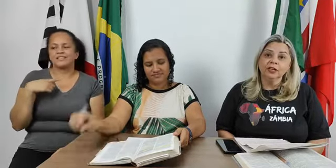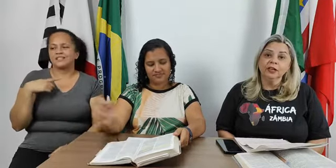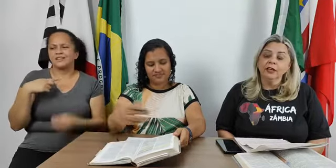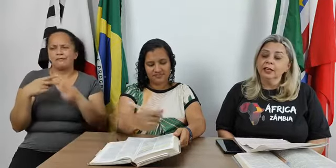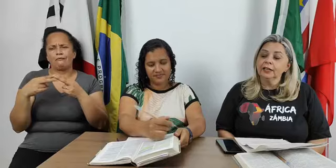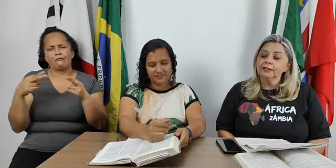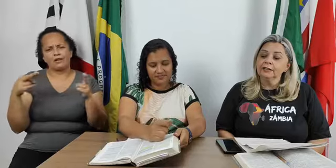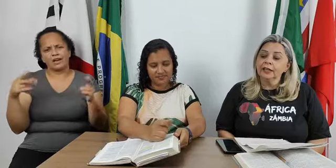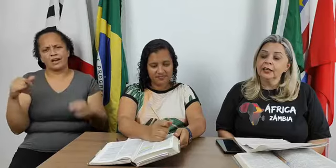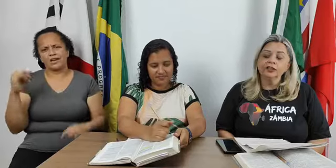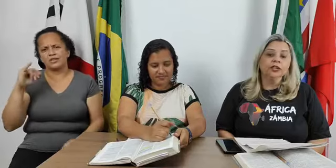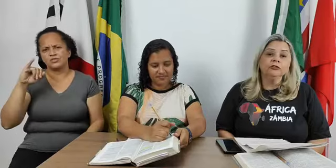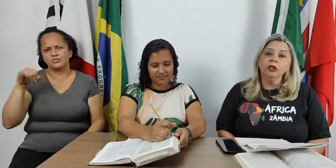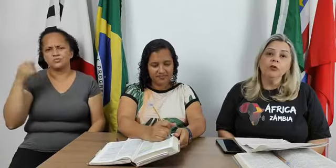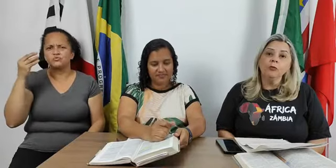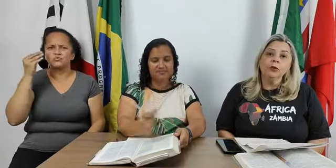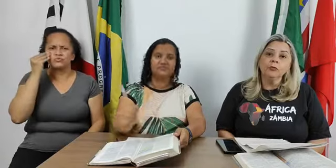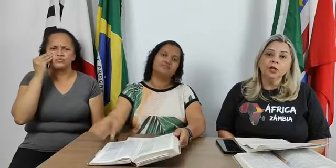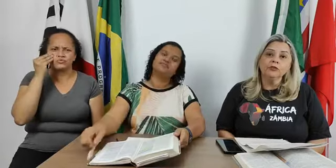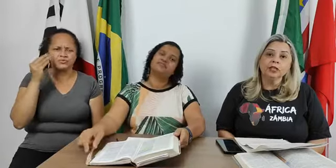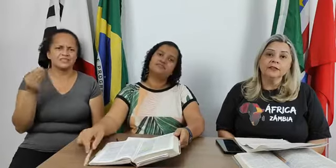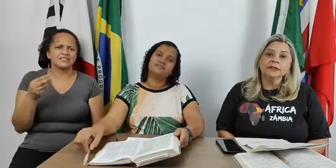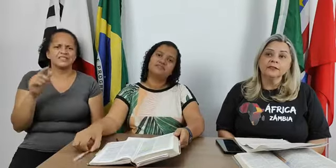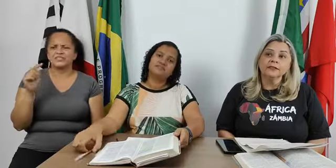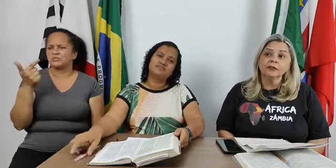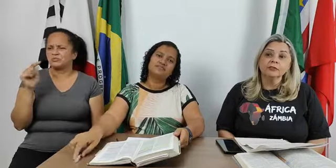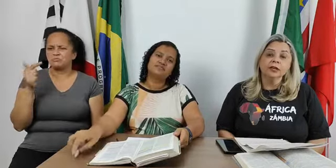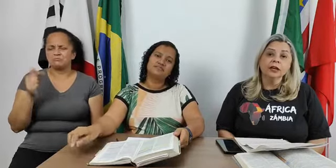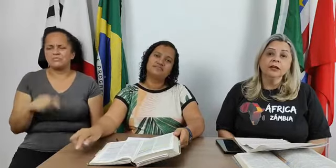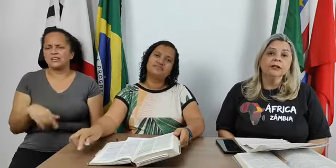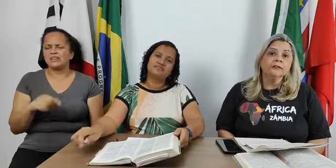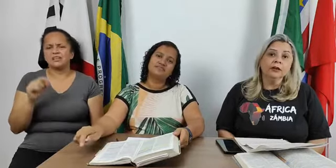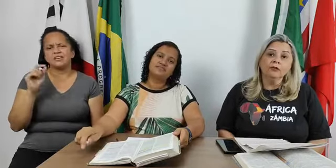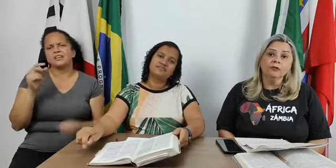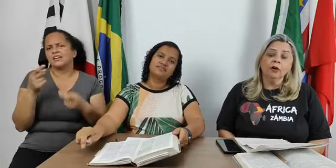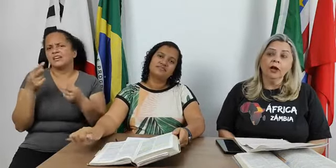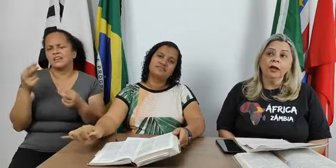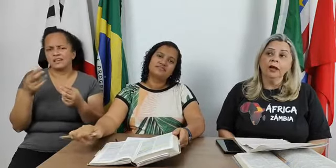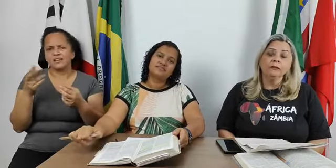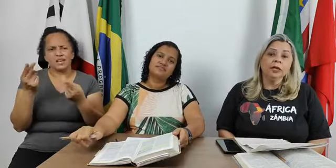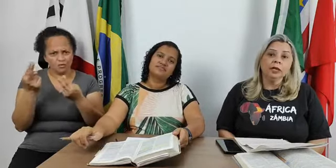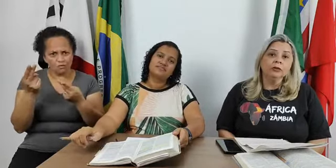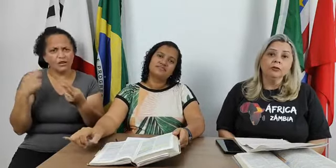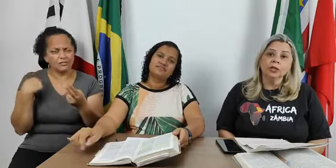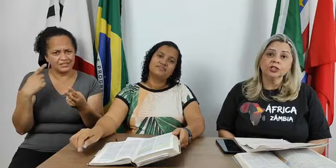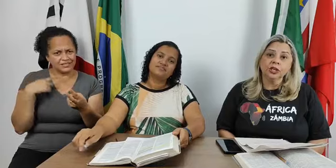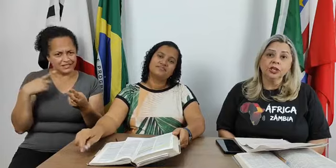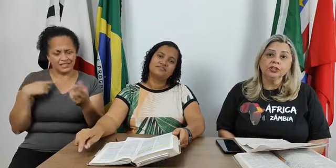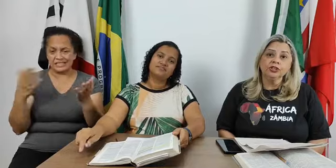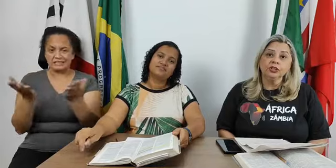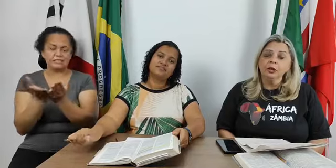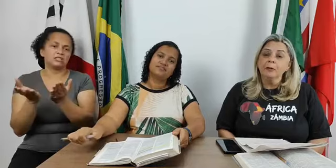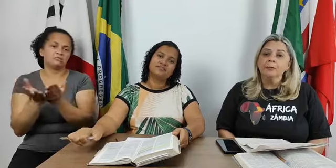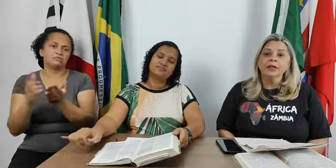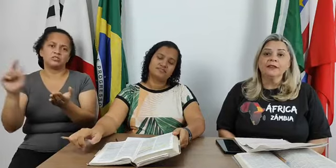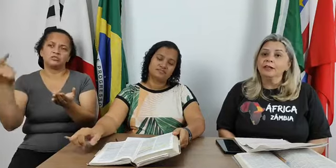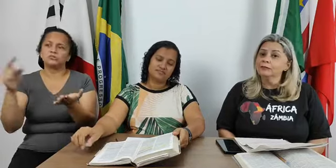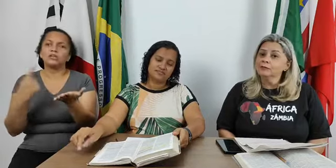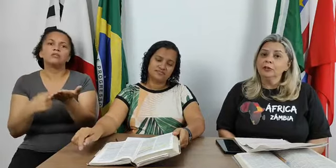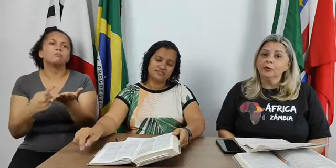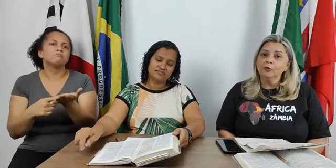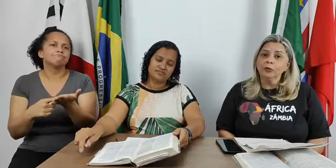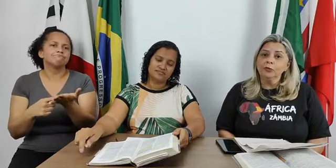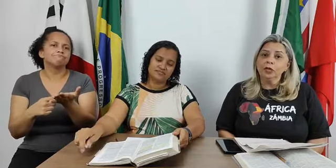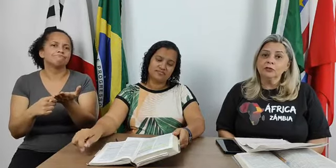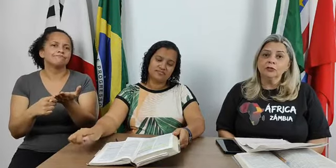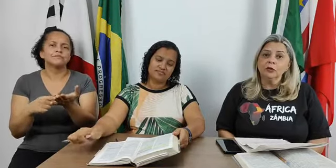igreja, né? Aqueles crentes que não têm compromisso, aqueles cristãos que estão caminhando com a gente, mas que eles